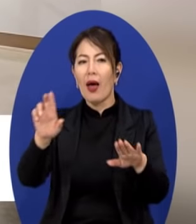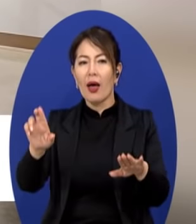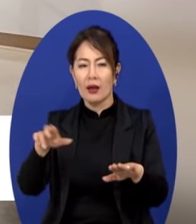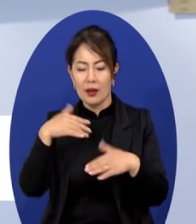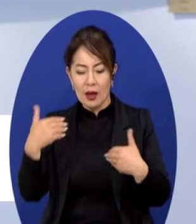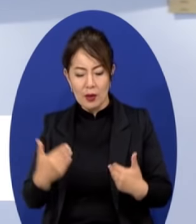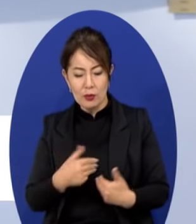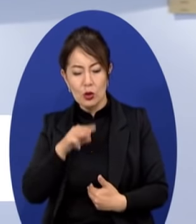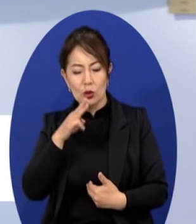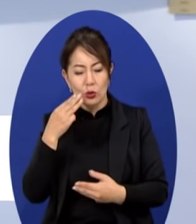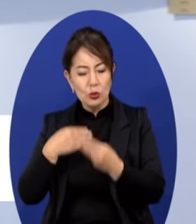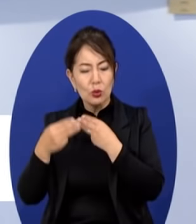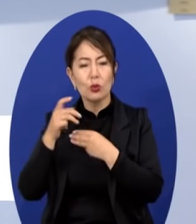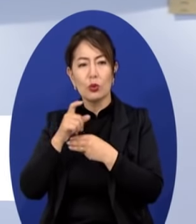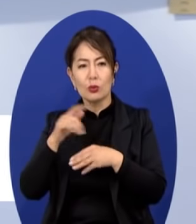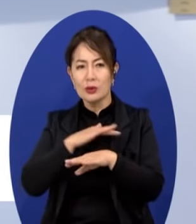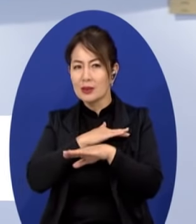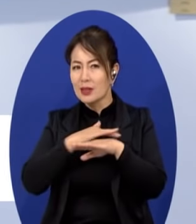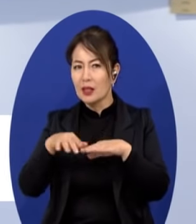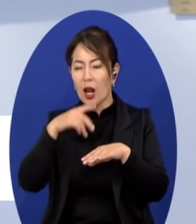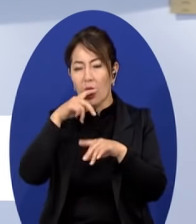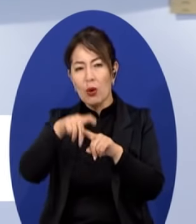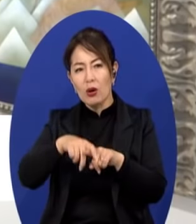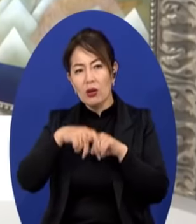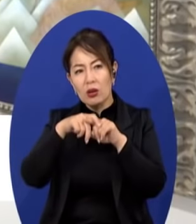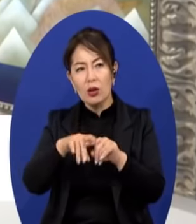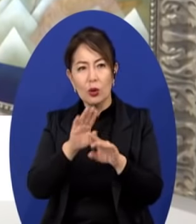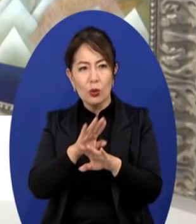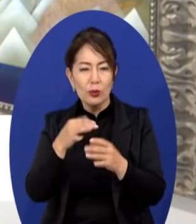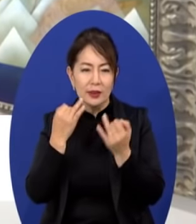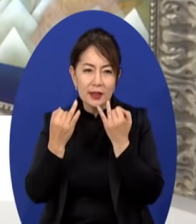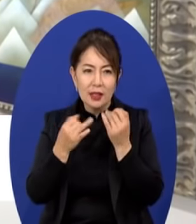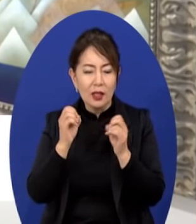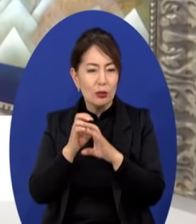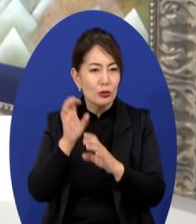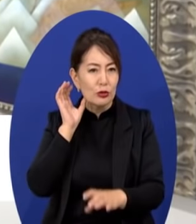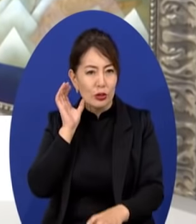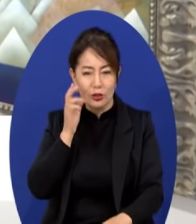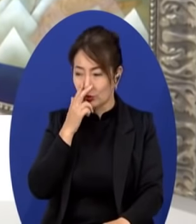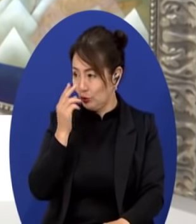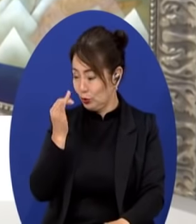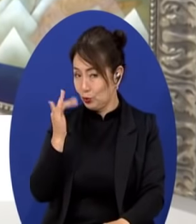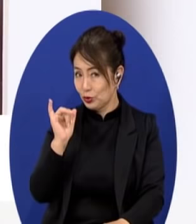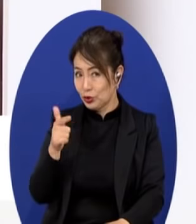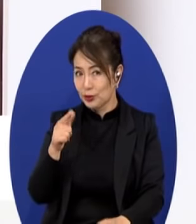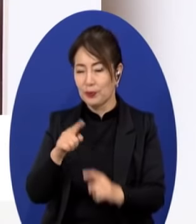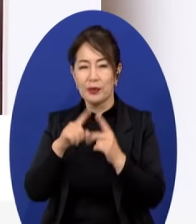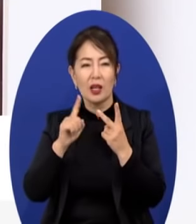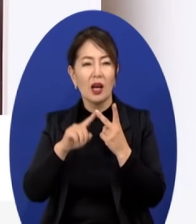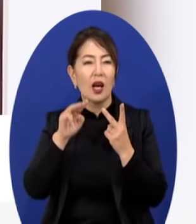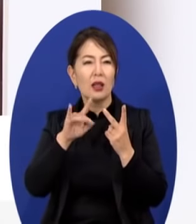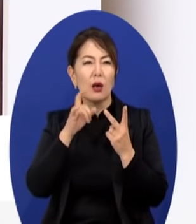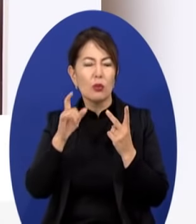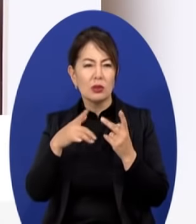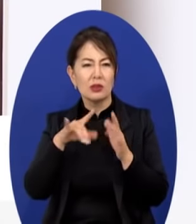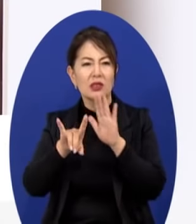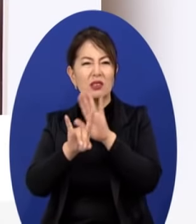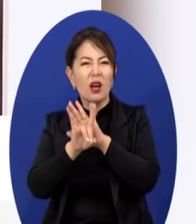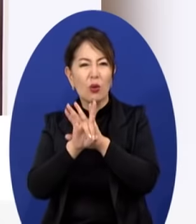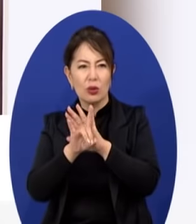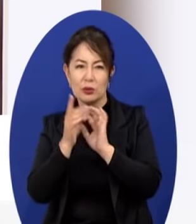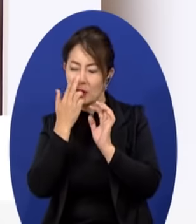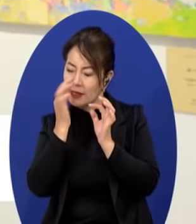болон тал нутгаар давхин өнгөрөх морьдын чимээ хүүхдийн яриа хөөрөө сонсогдно. Харин Тэмүүлэнгийн зургуудад таван хошуу малын